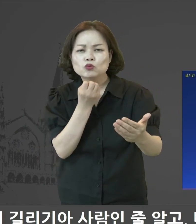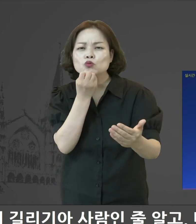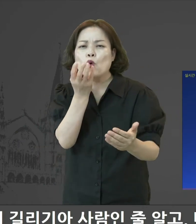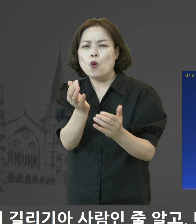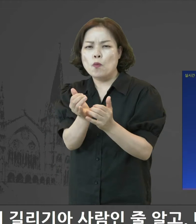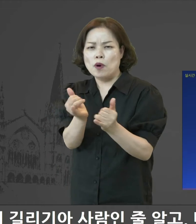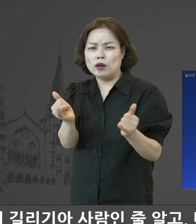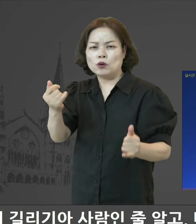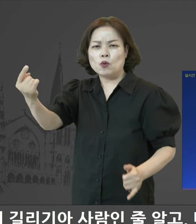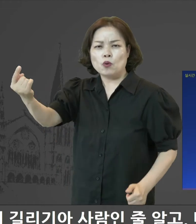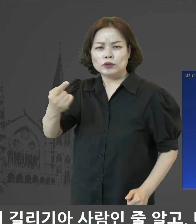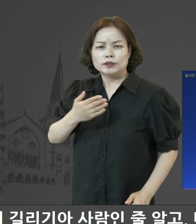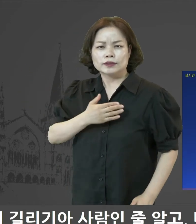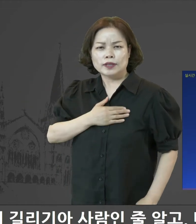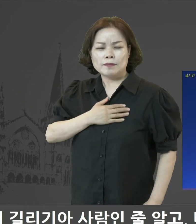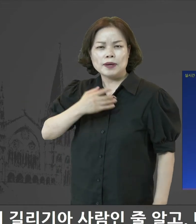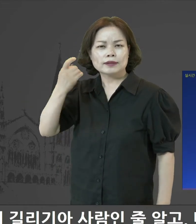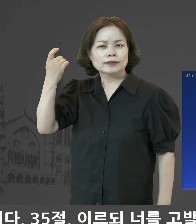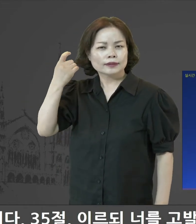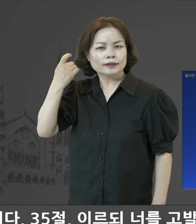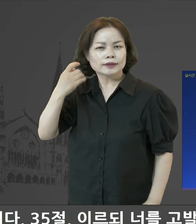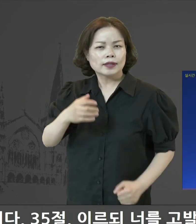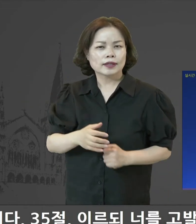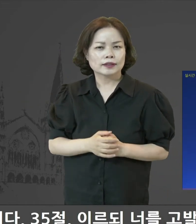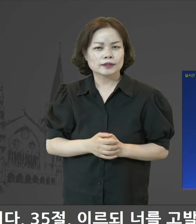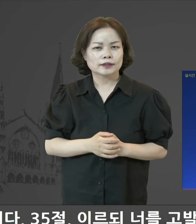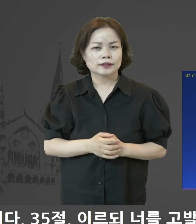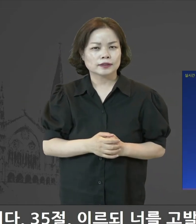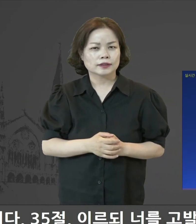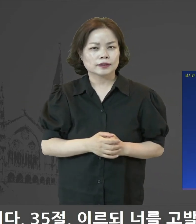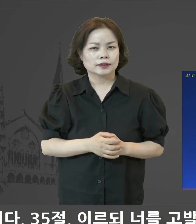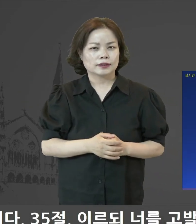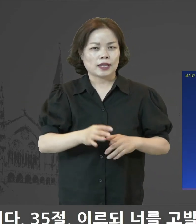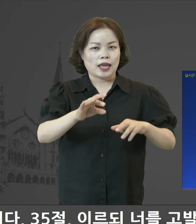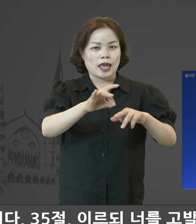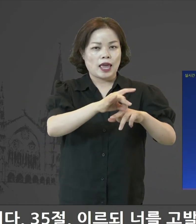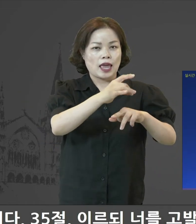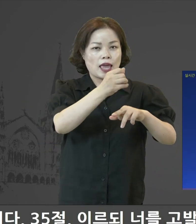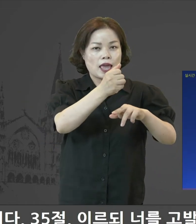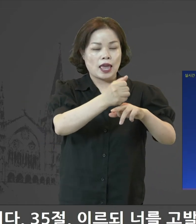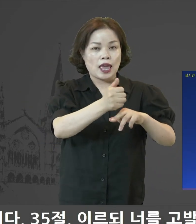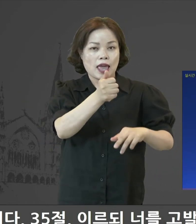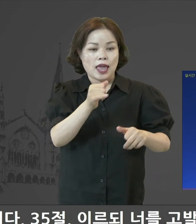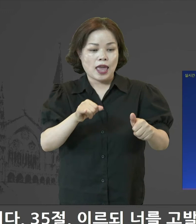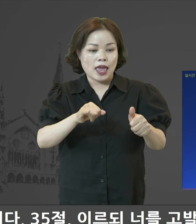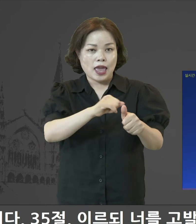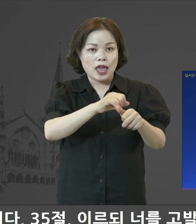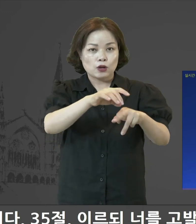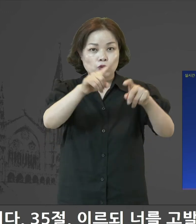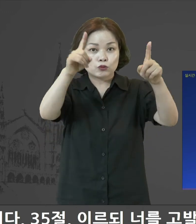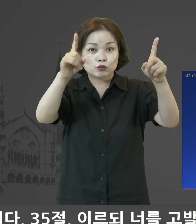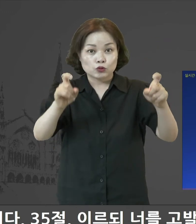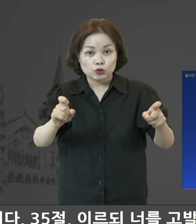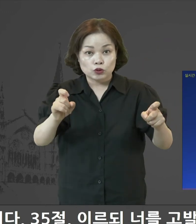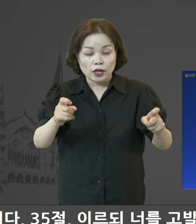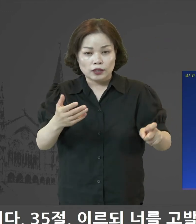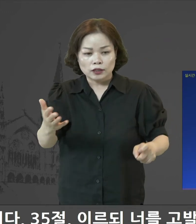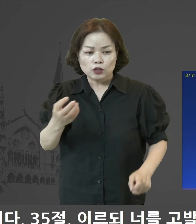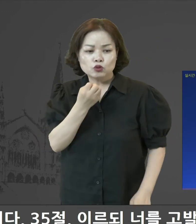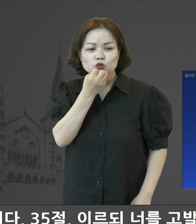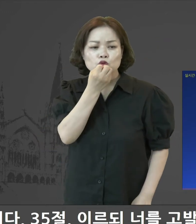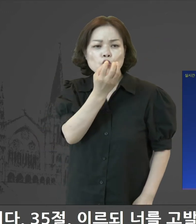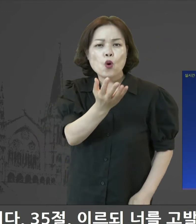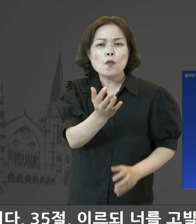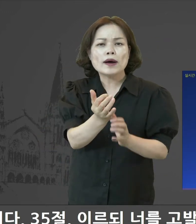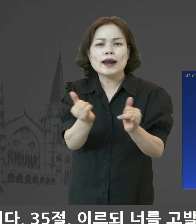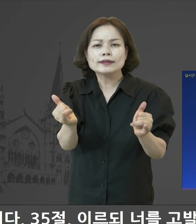사람들이 오거든 내 말을 들으리라 하고 헤롯 궁에 그를 지키라 명하니라. 이 너를 고발하는